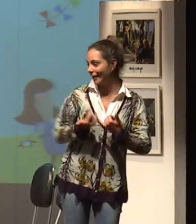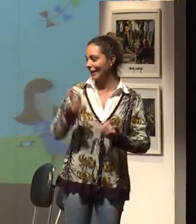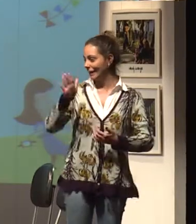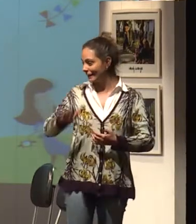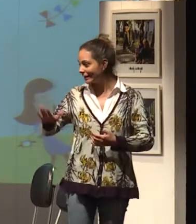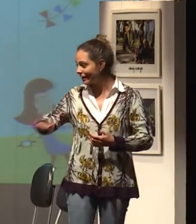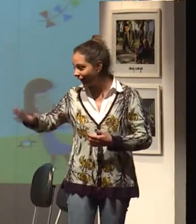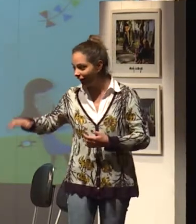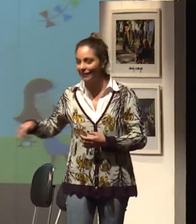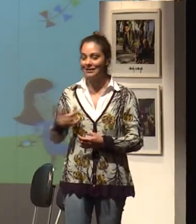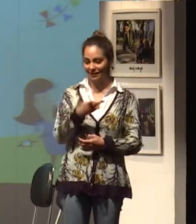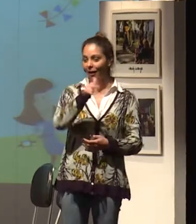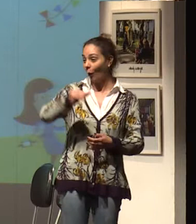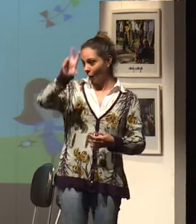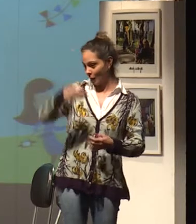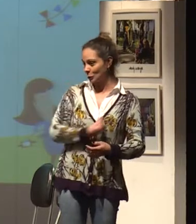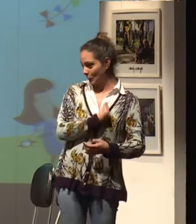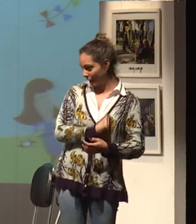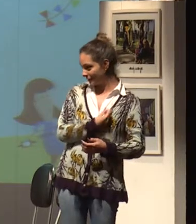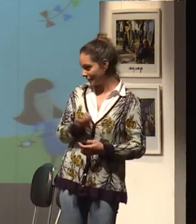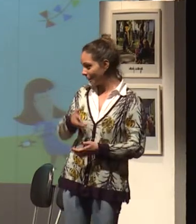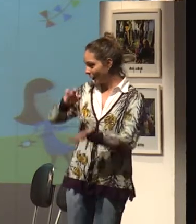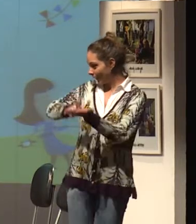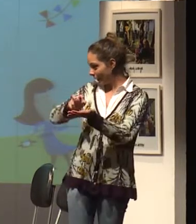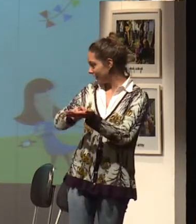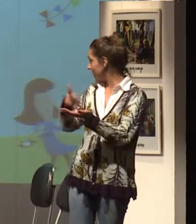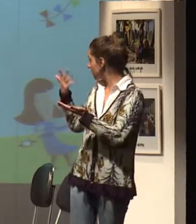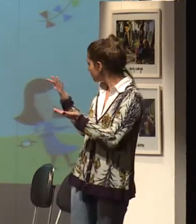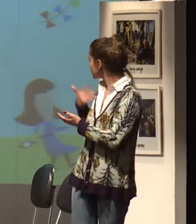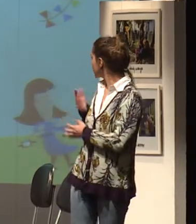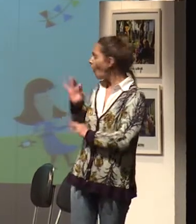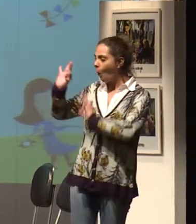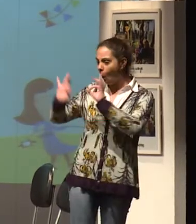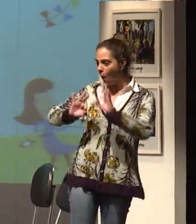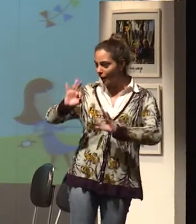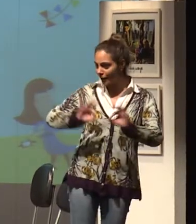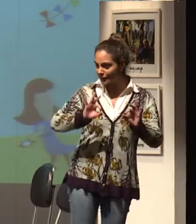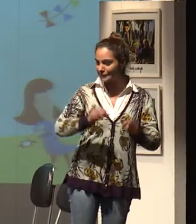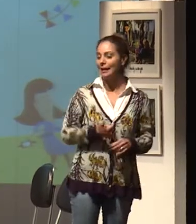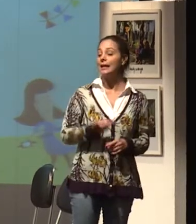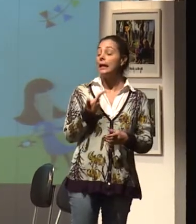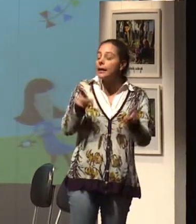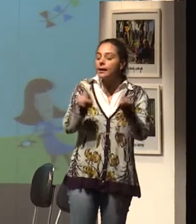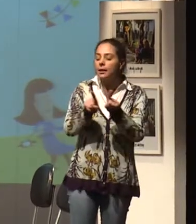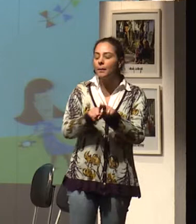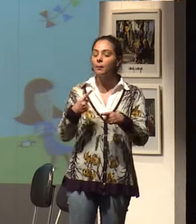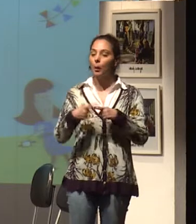falando relacionado à brincadeira, ludicidade com as crianças, né, com a participação dos alunos pela manhã. E eu fiz essa